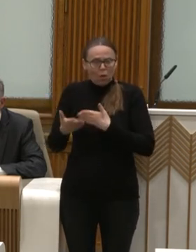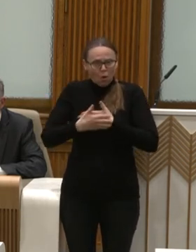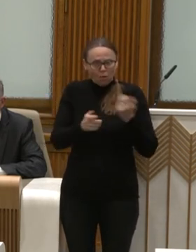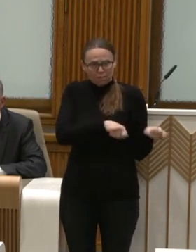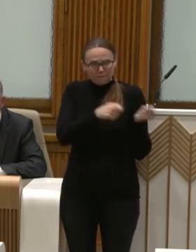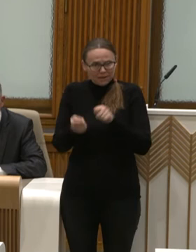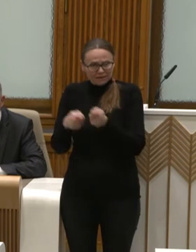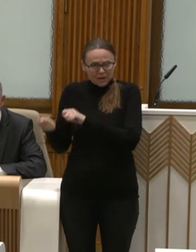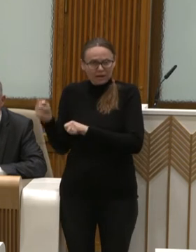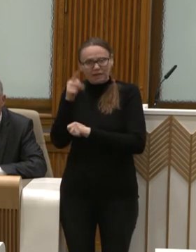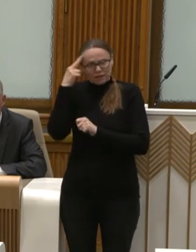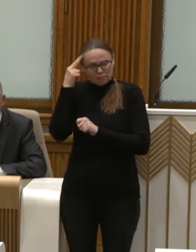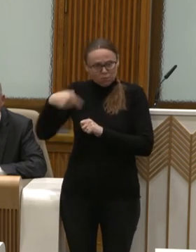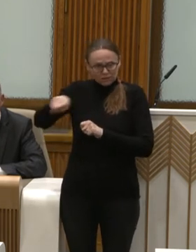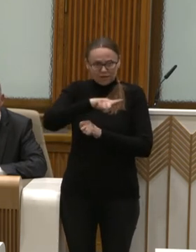jih poznate.